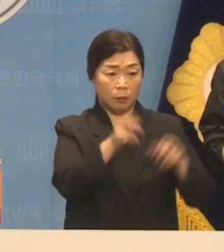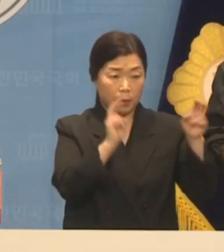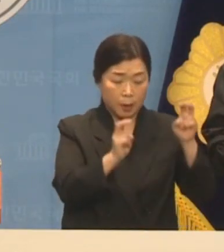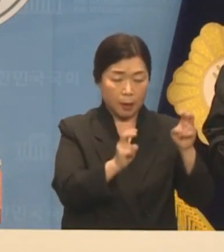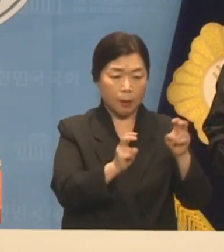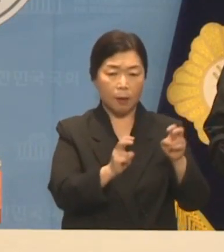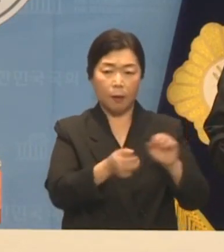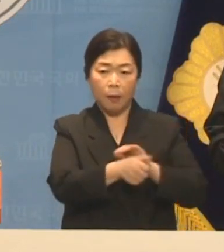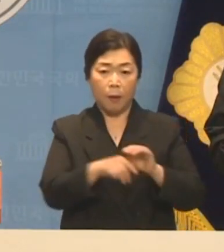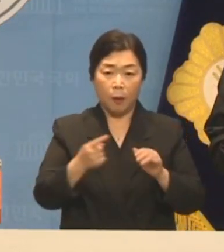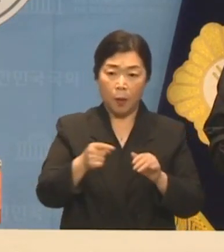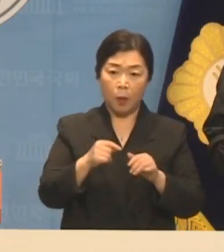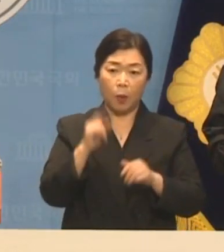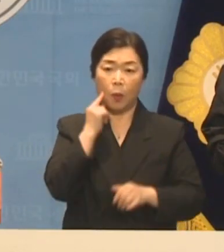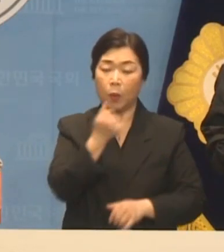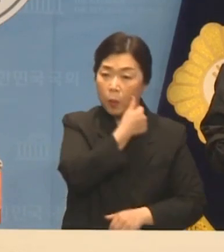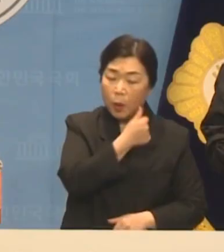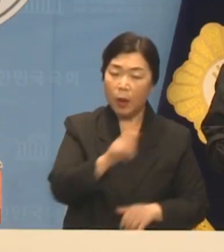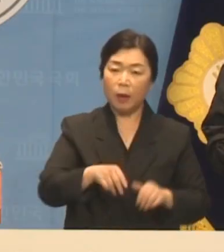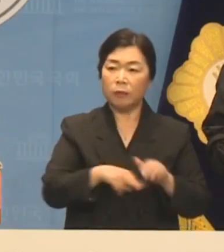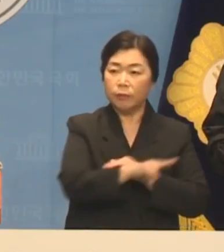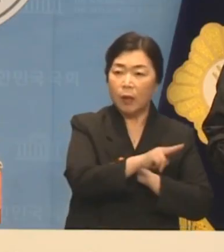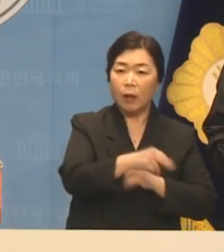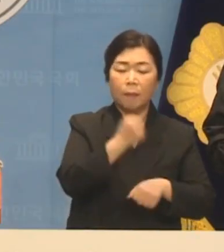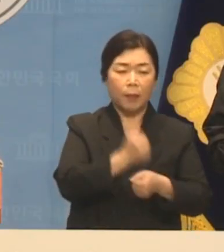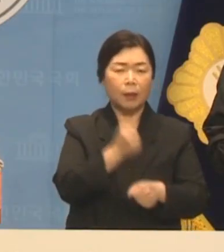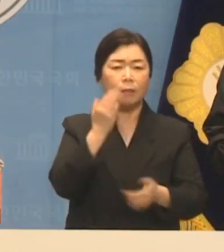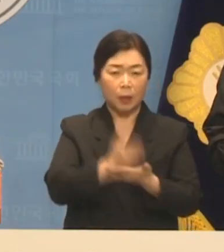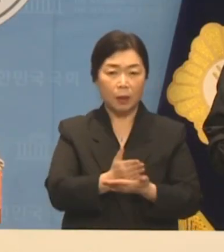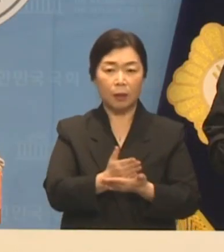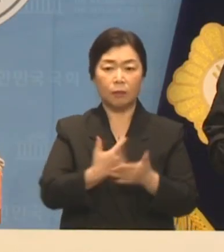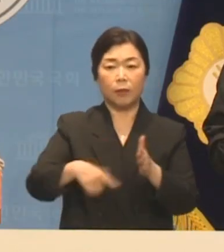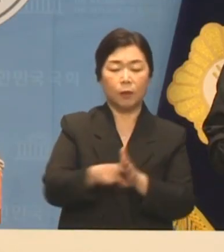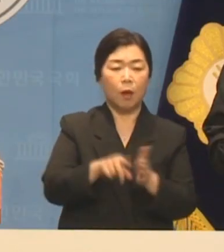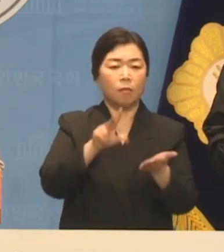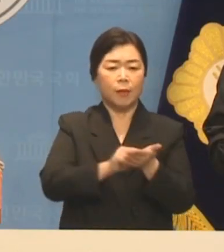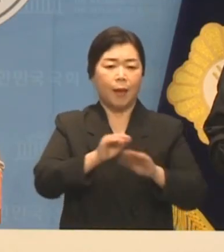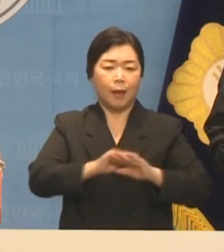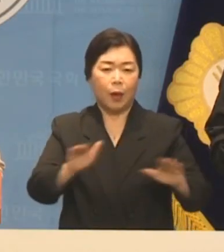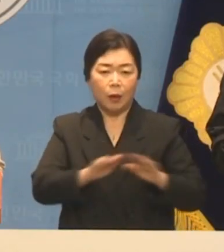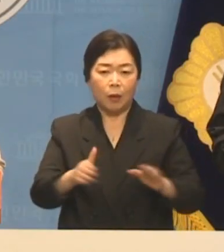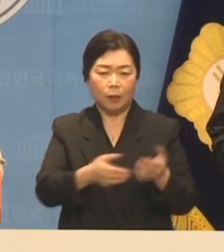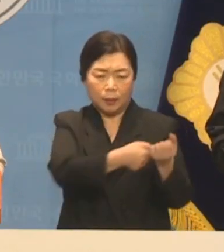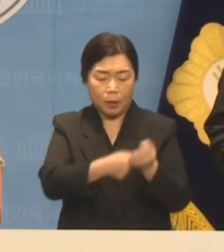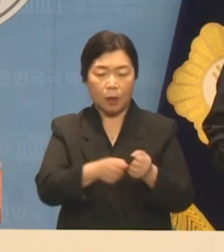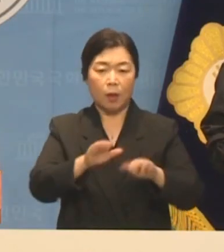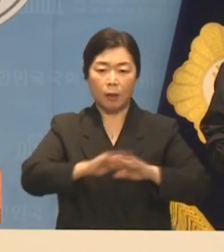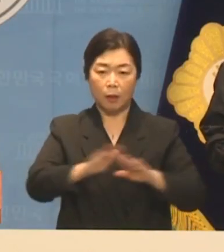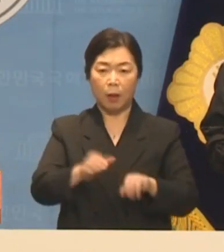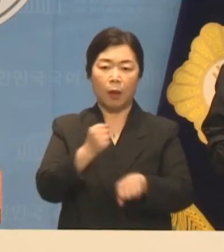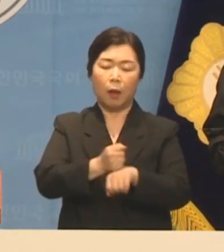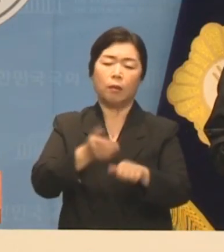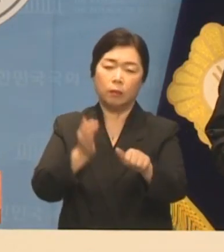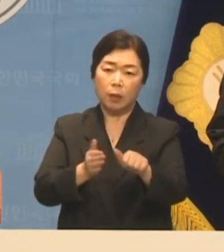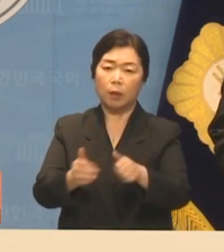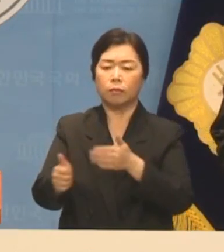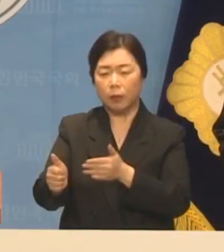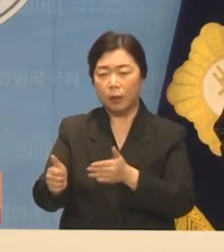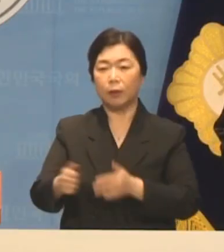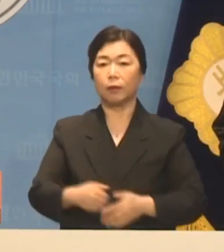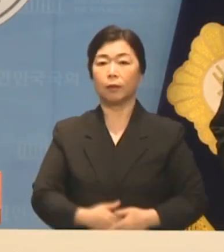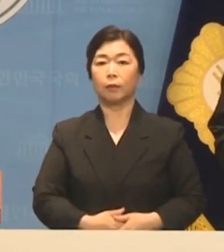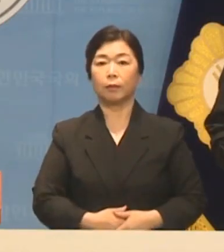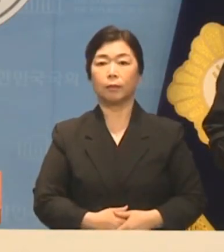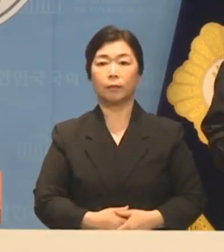미꾸라지처럼 빠져나가지 않도록 문제기를 내서 끝까지 나서주실 것을 촉구합니다. 고맙습니다.